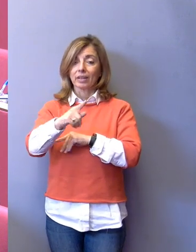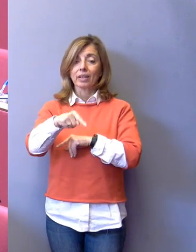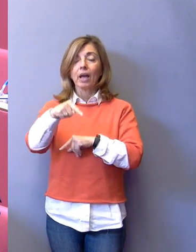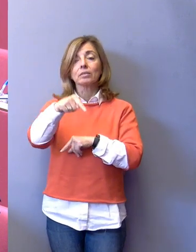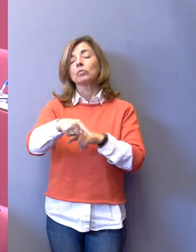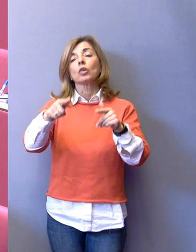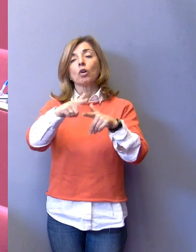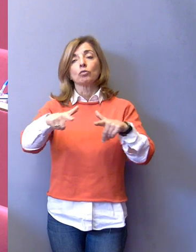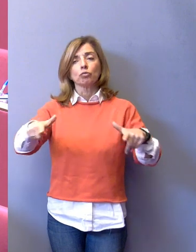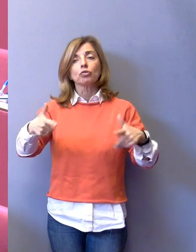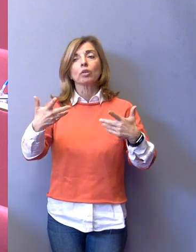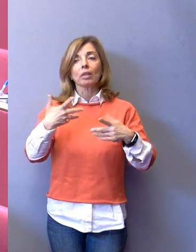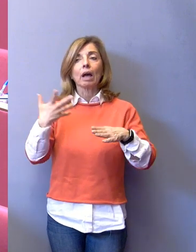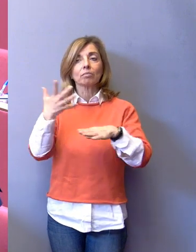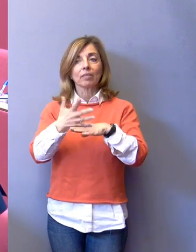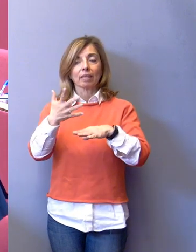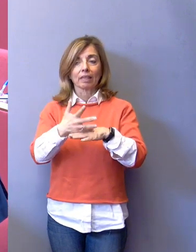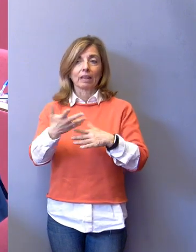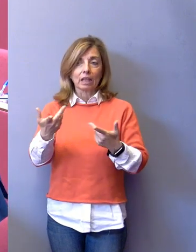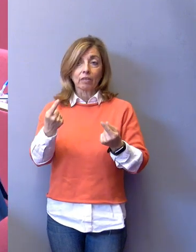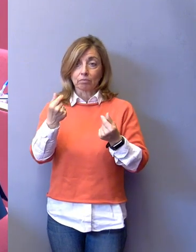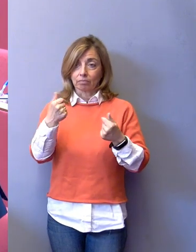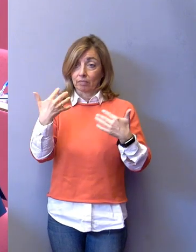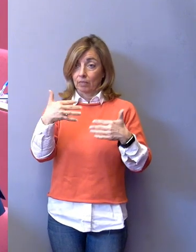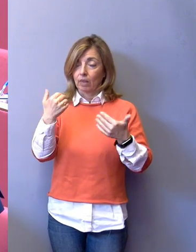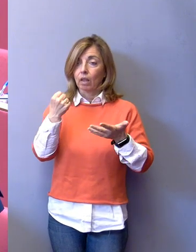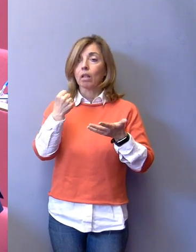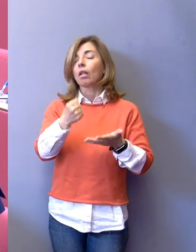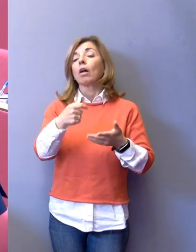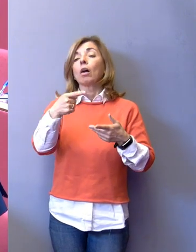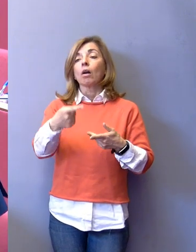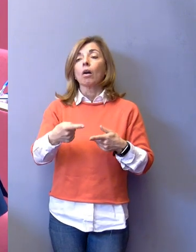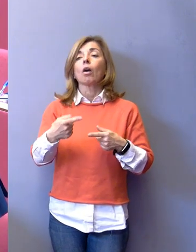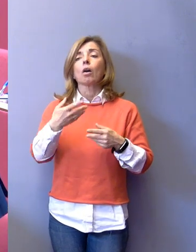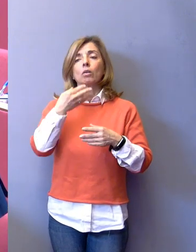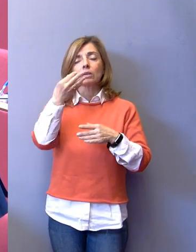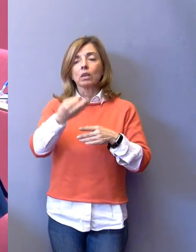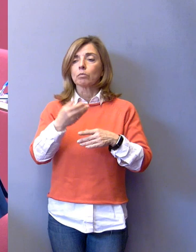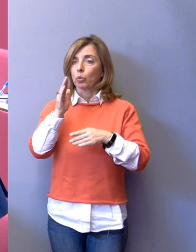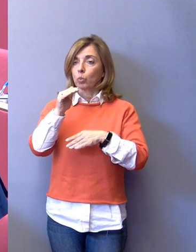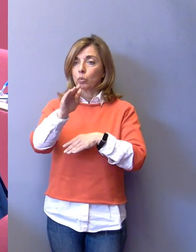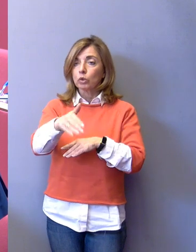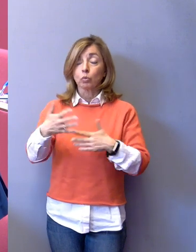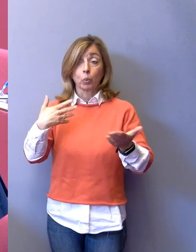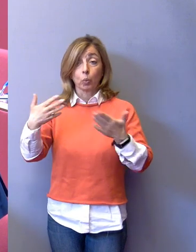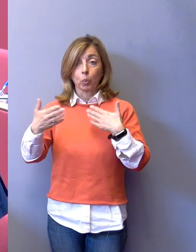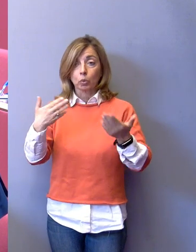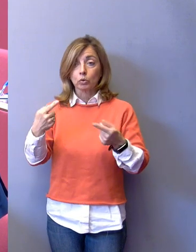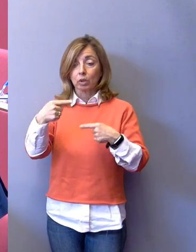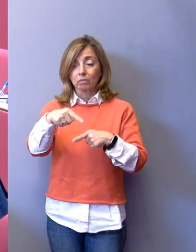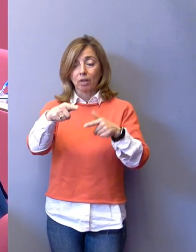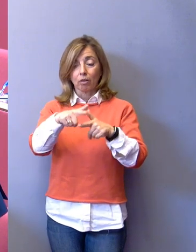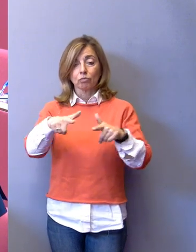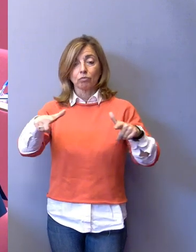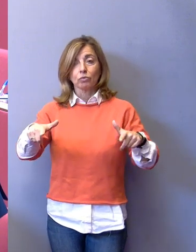sono particolarmente onerosi sono particolarmente all'ordine del giorno sono particolarmente urgenti in una città che